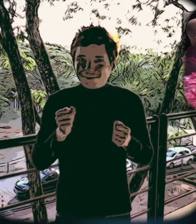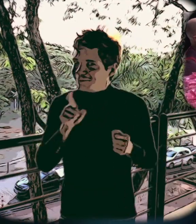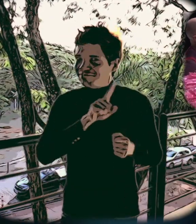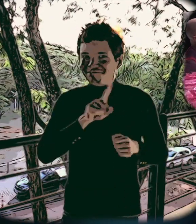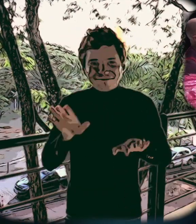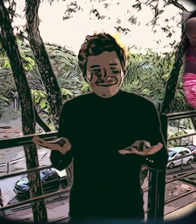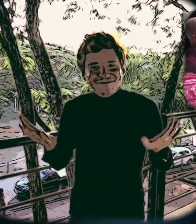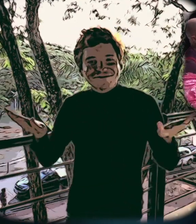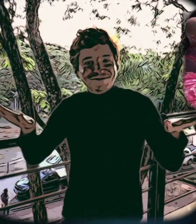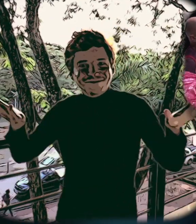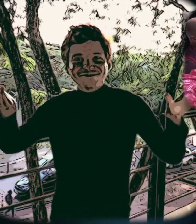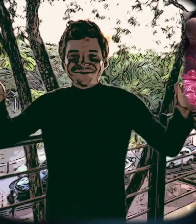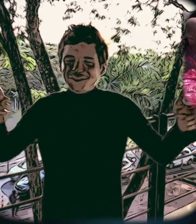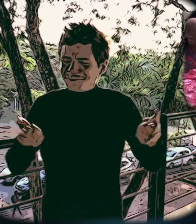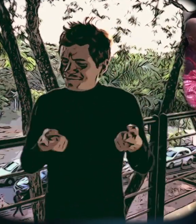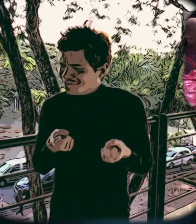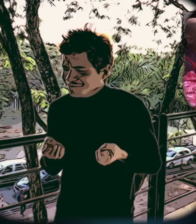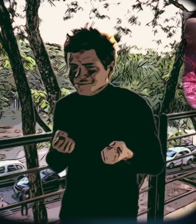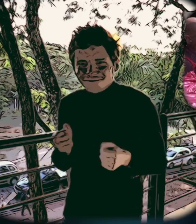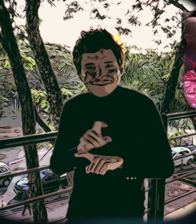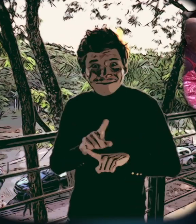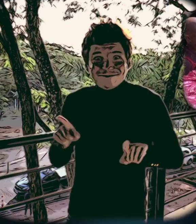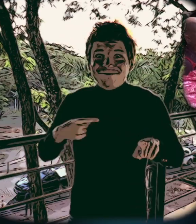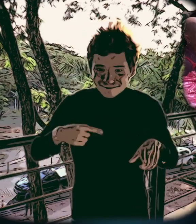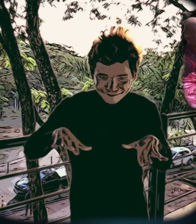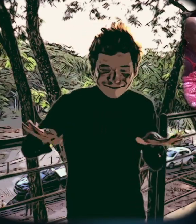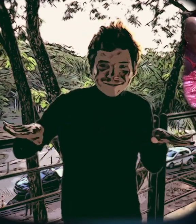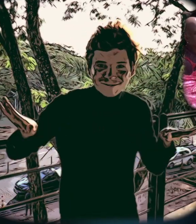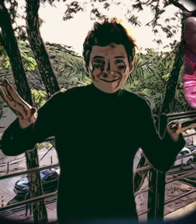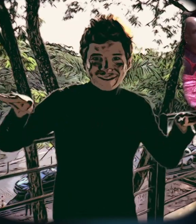me segurar. E nesse voo